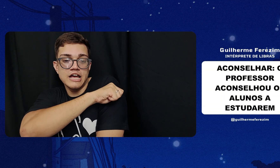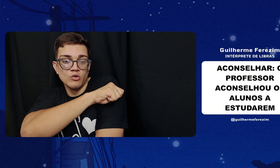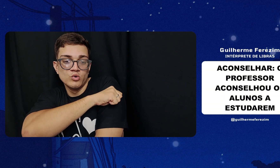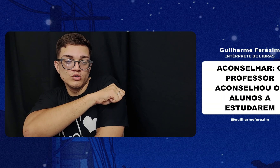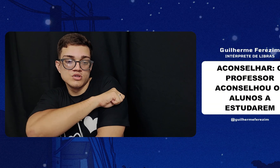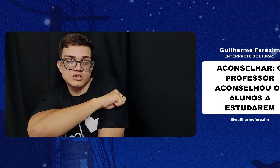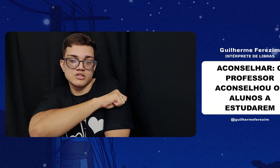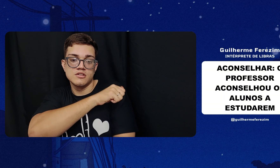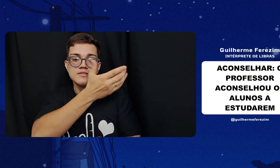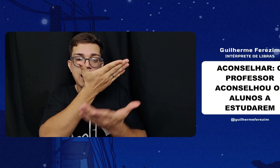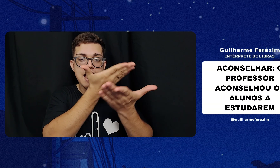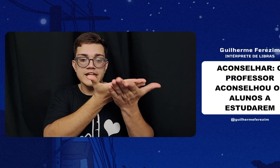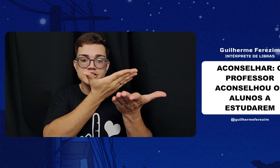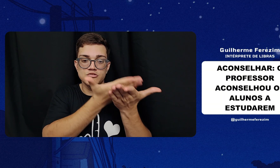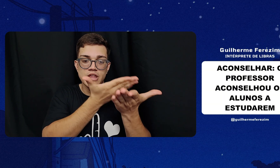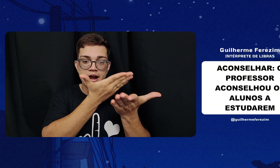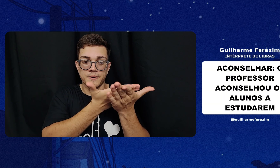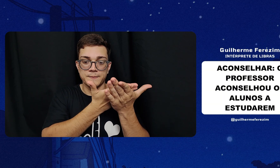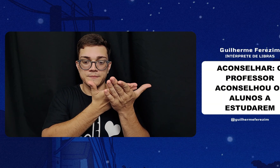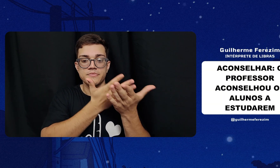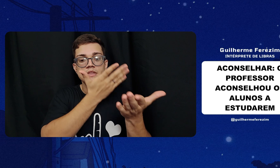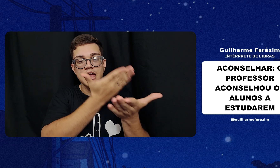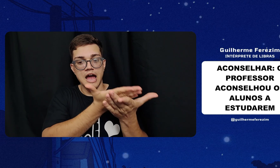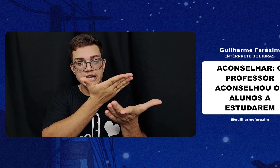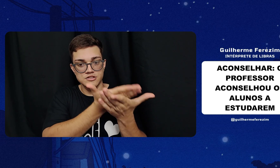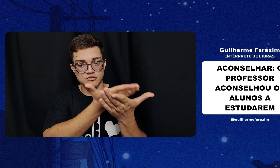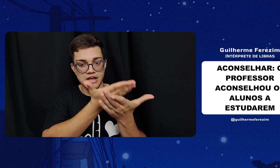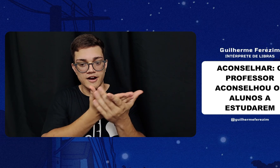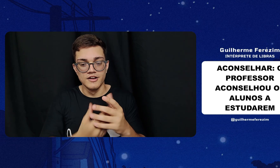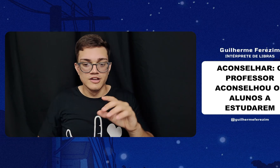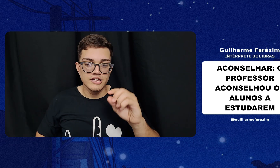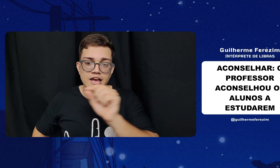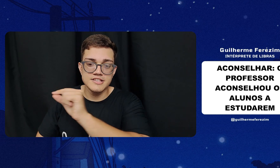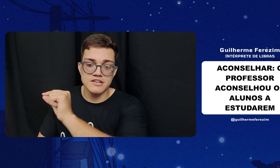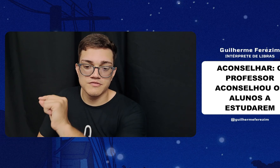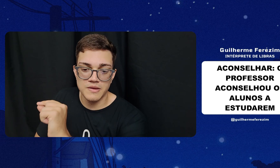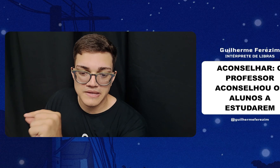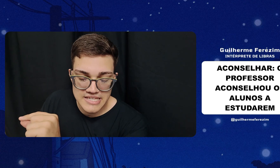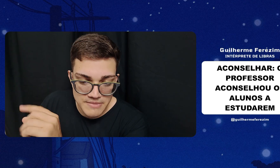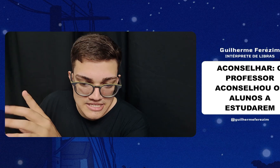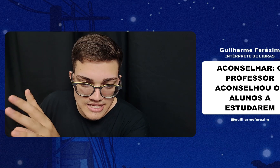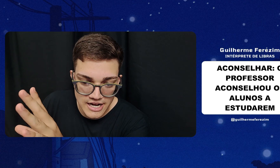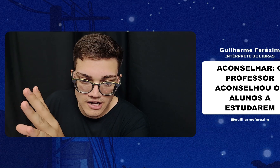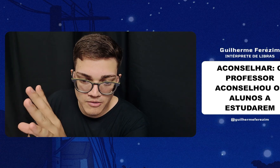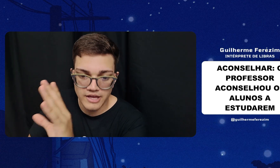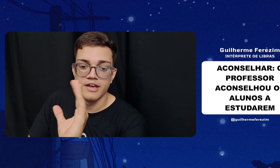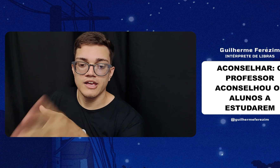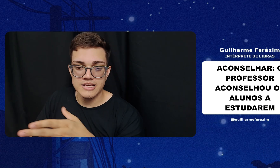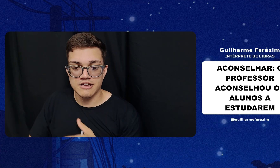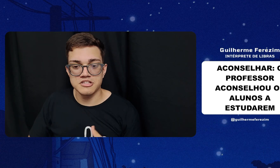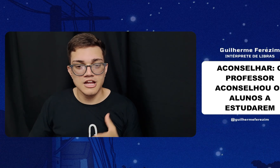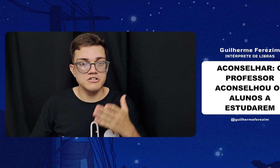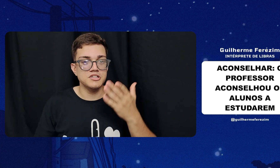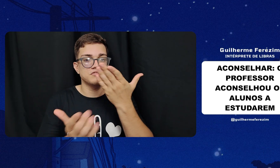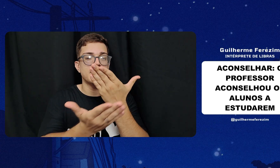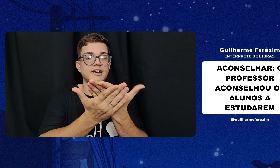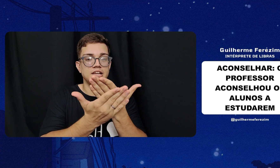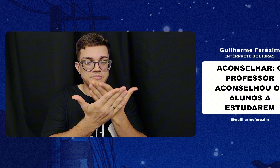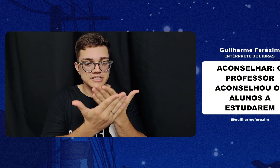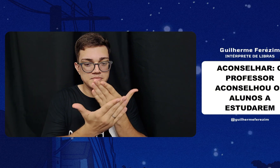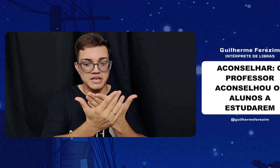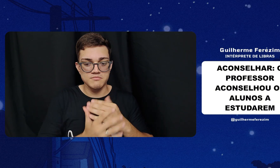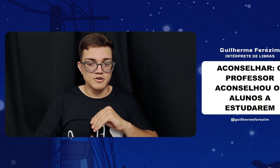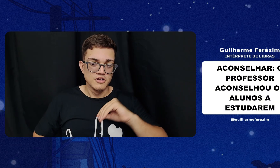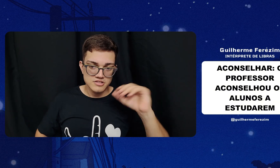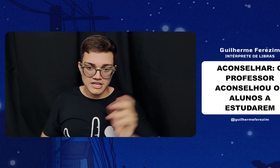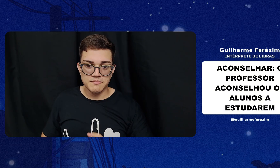de alunos a estudar. A estudar. E aí vocês não vêm pensar besteira não, hein? Esse é o sinal de estudar em